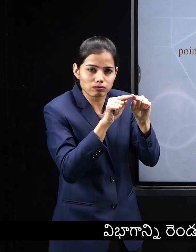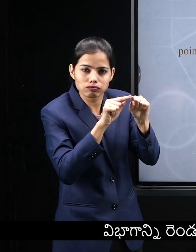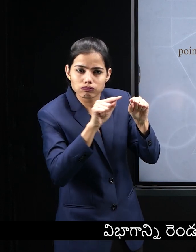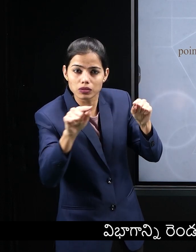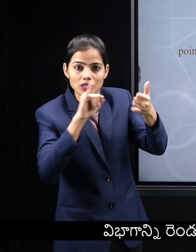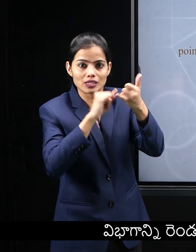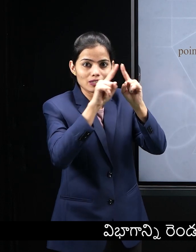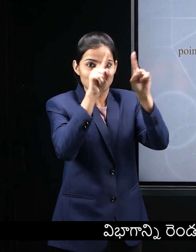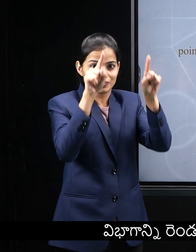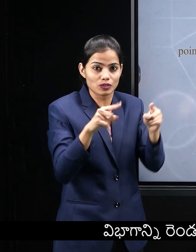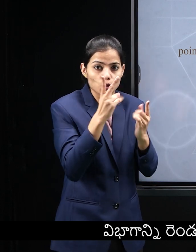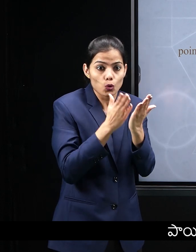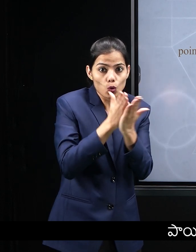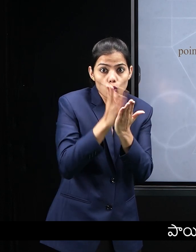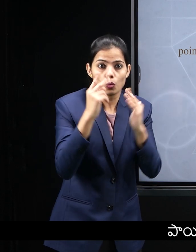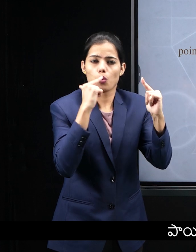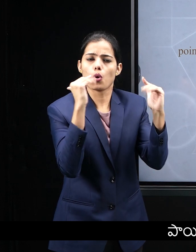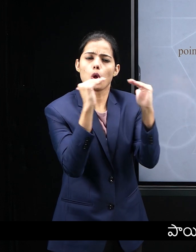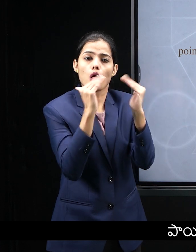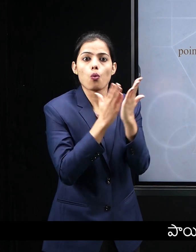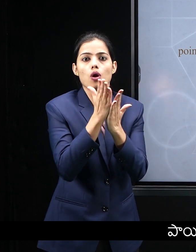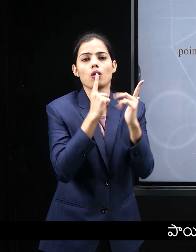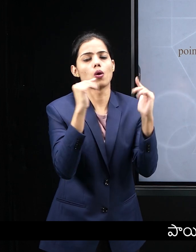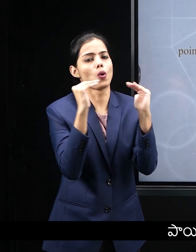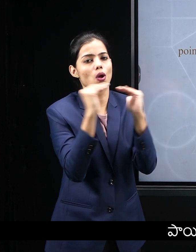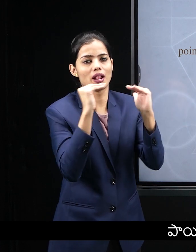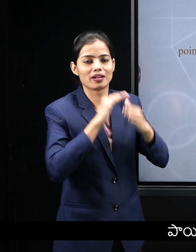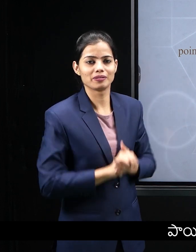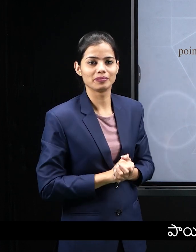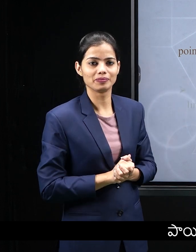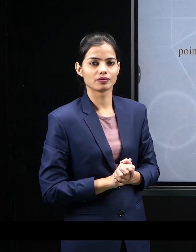విభజించే కోఆర్డినేట్ పాయింట్గా నిర్వచించబడుతుంది.